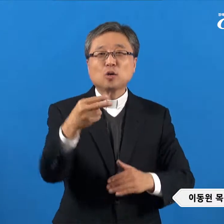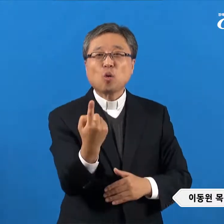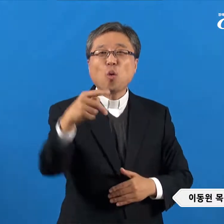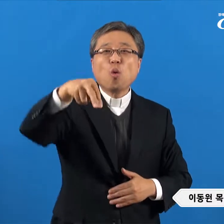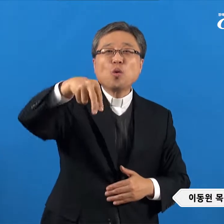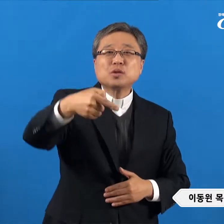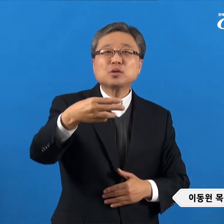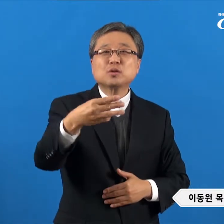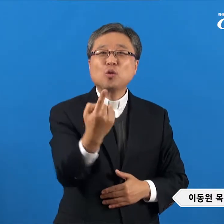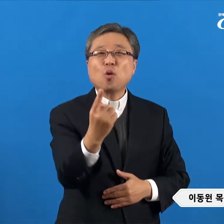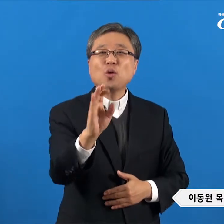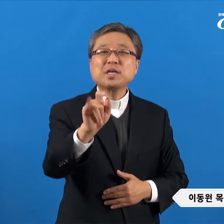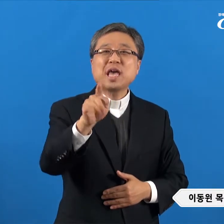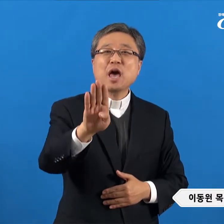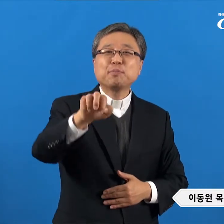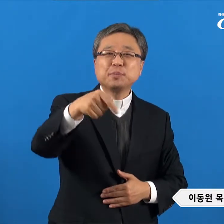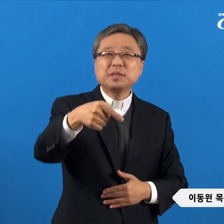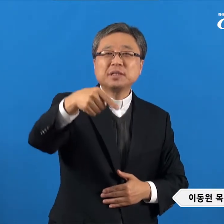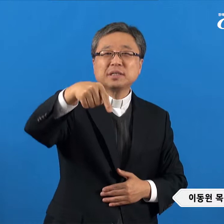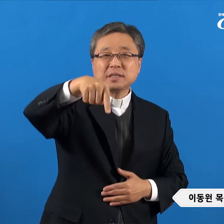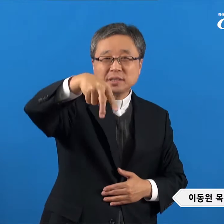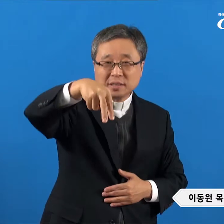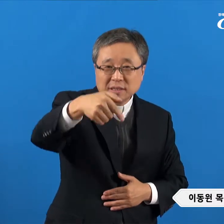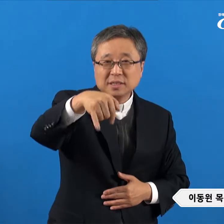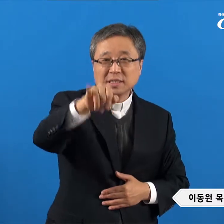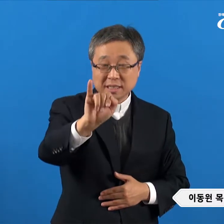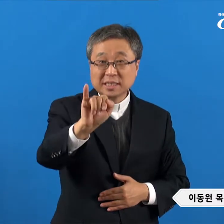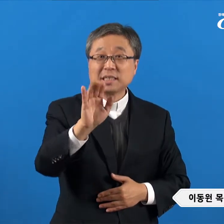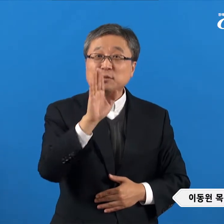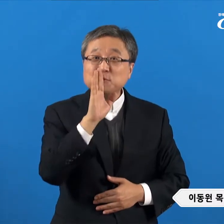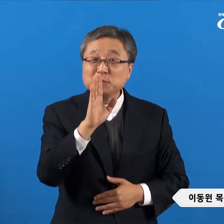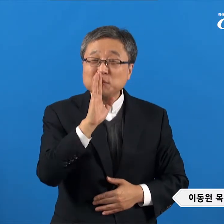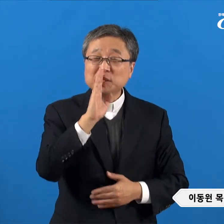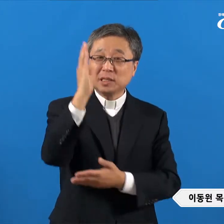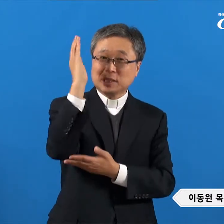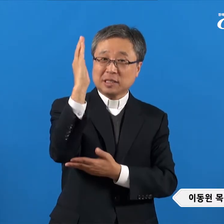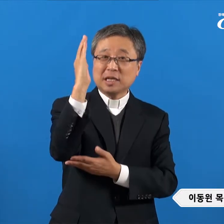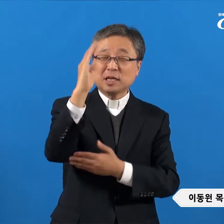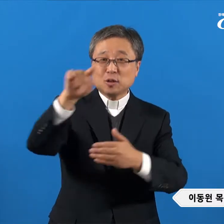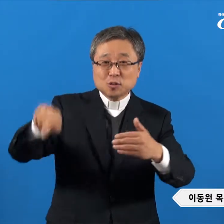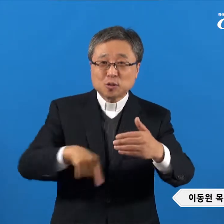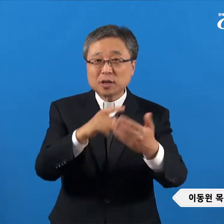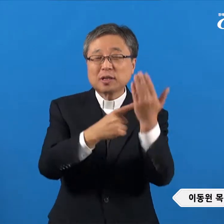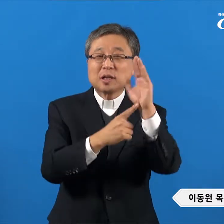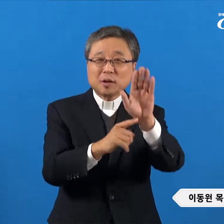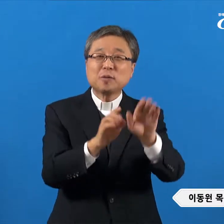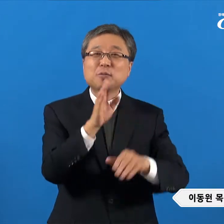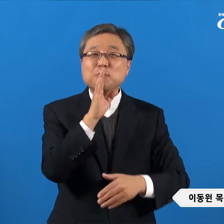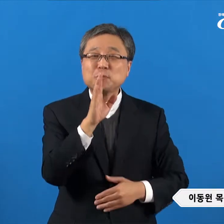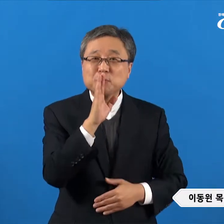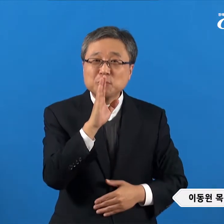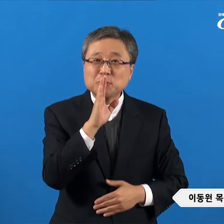도스토옙스키의 스토리, 그가 바로 이 스토리 속에 등장하는 바로 이